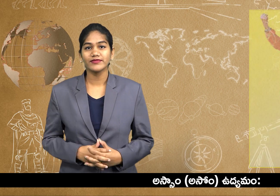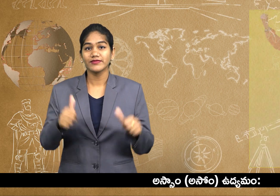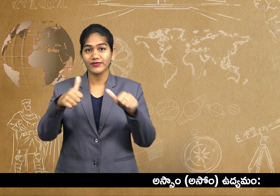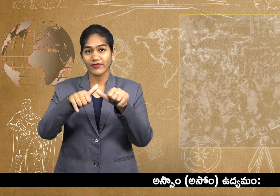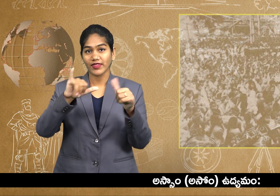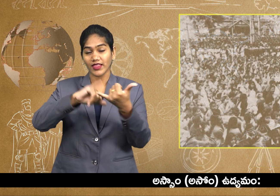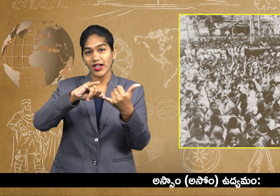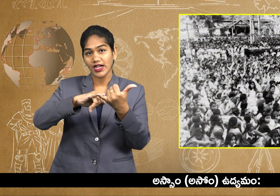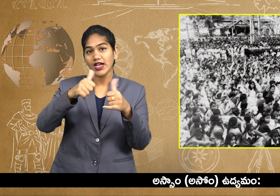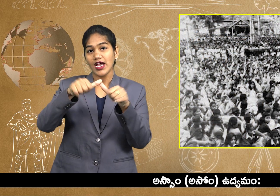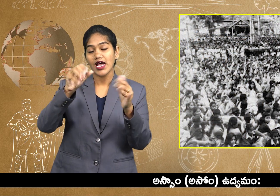అస్సాం ఉద్యమం.